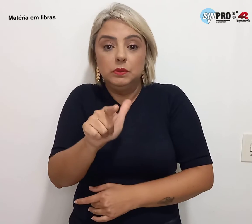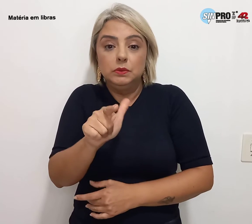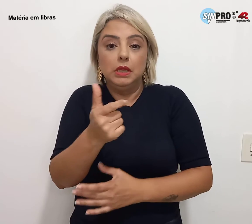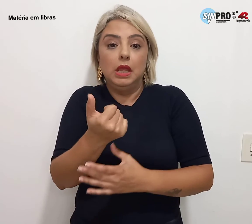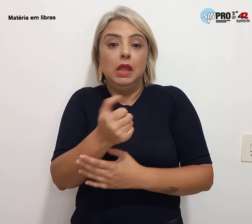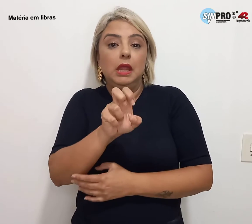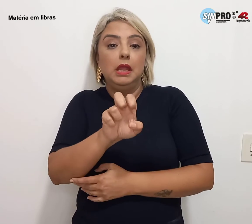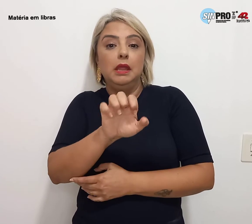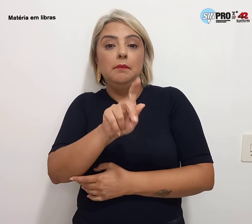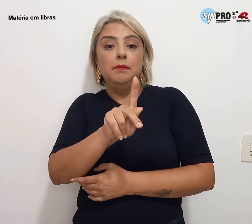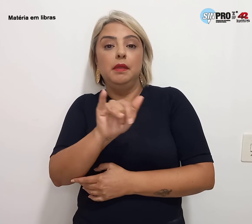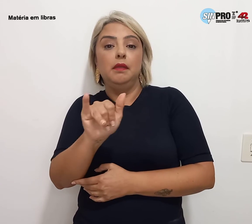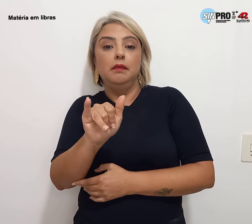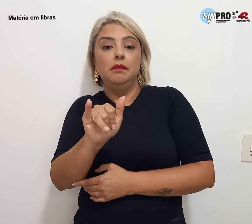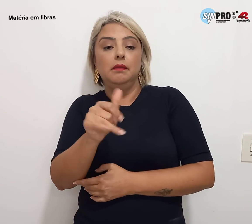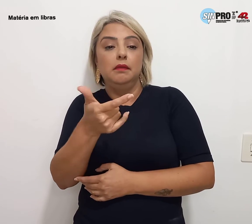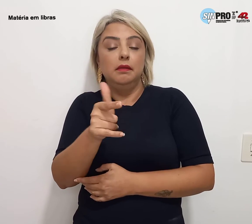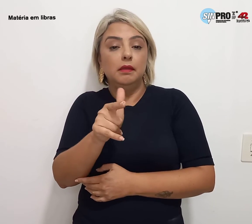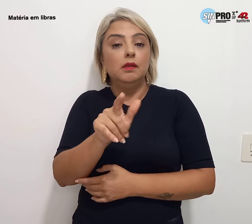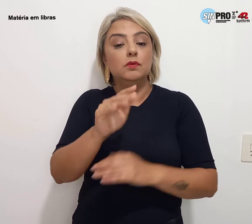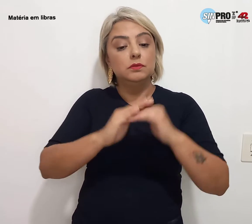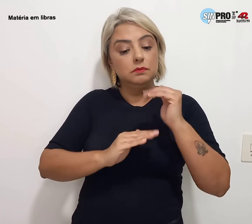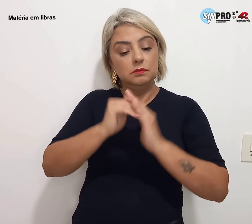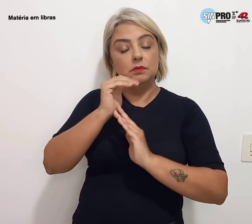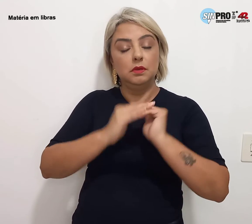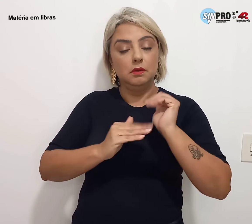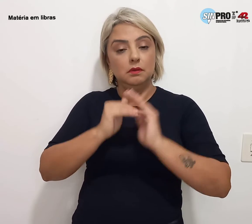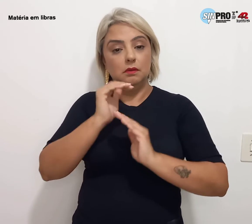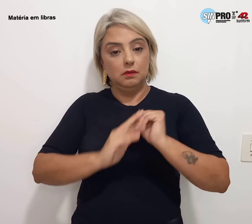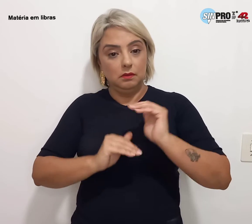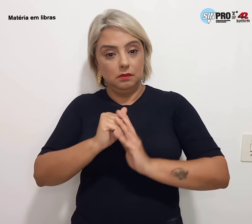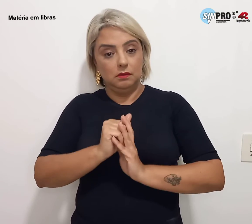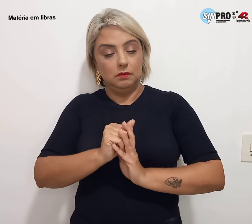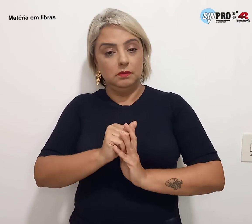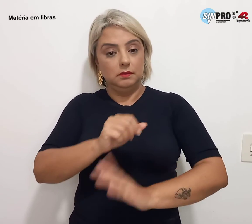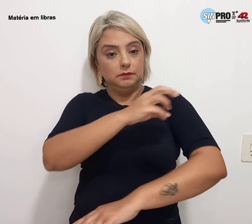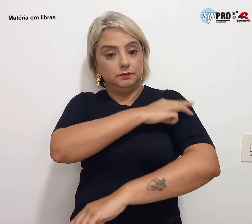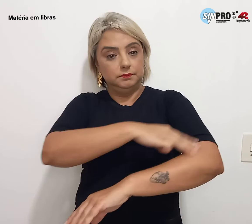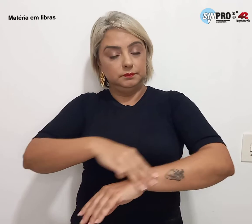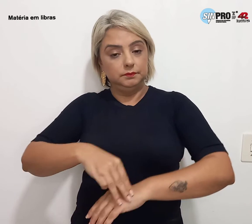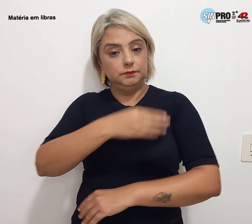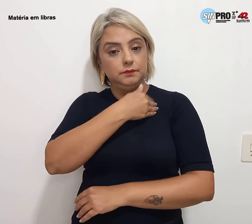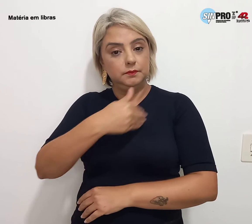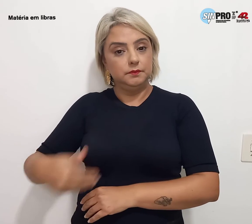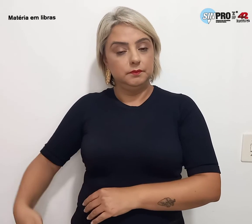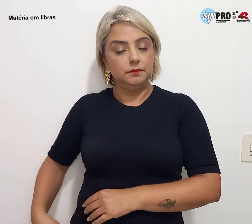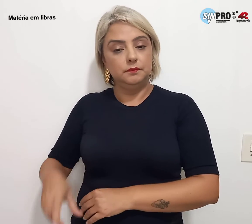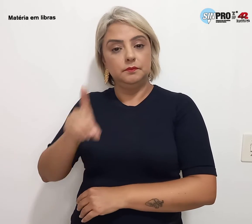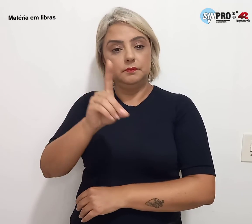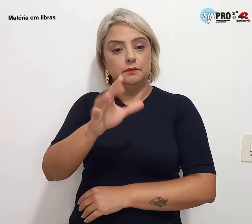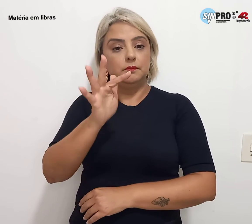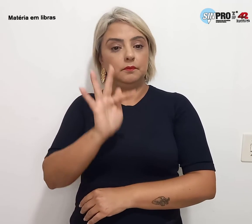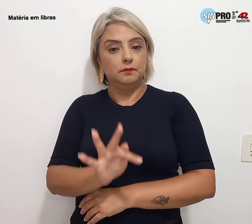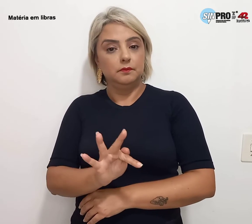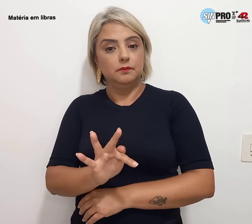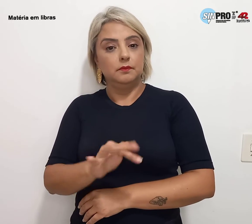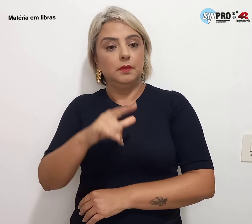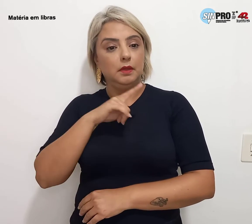EPIs e sem que os profissionais da carreira Magistério Público do Distrito Federal tenham